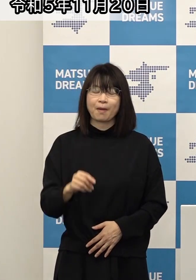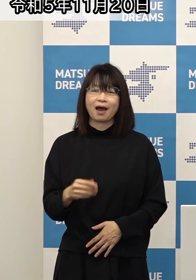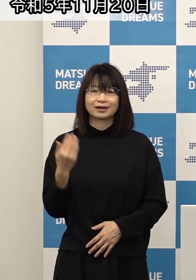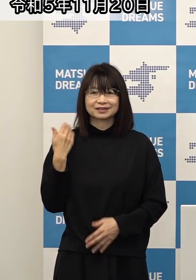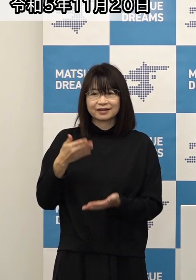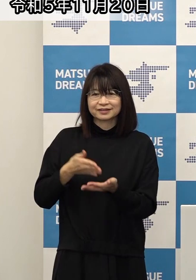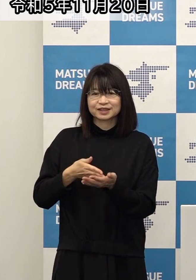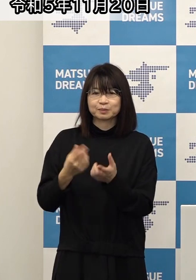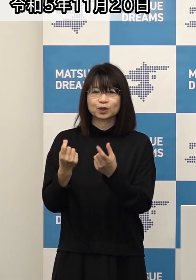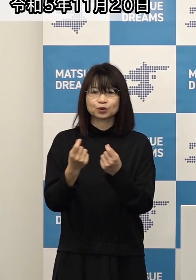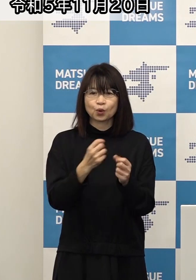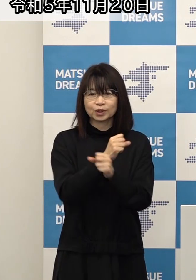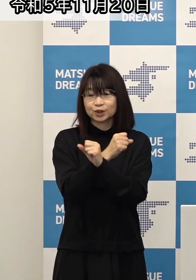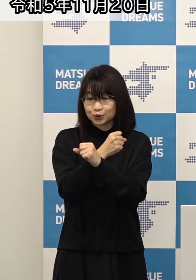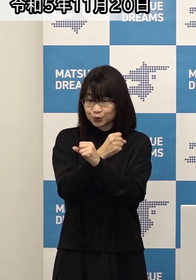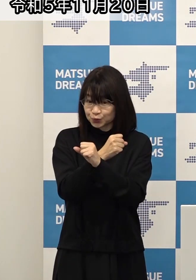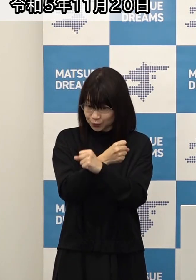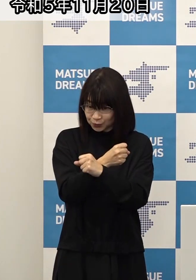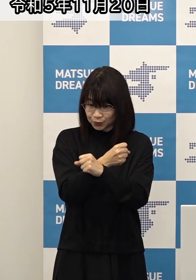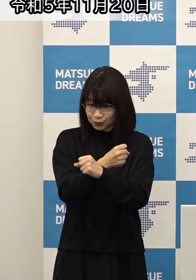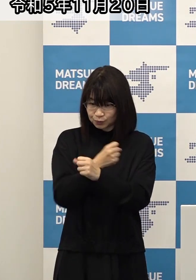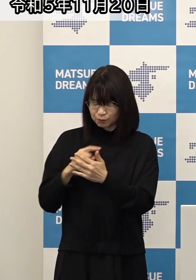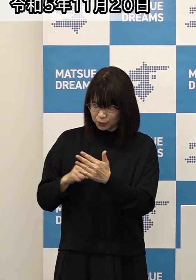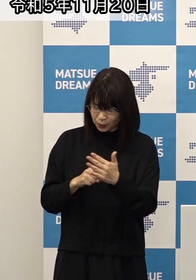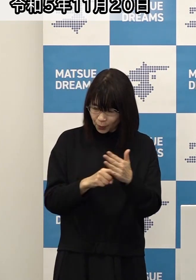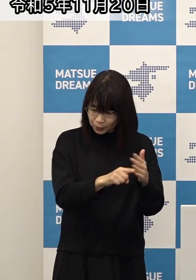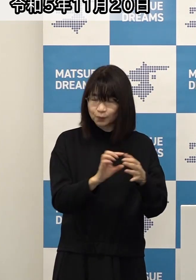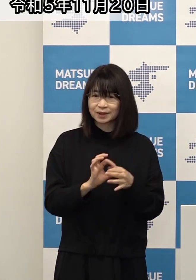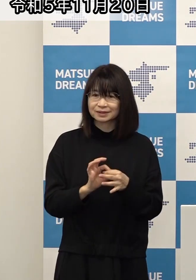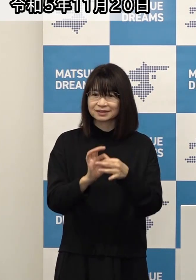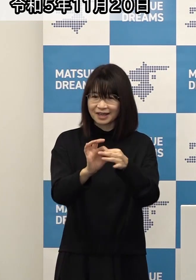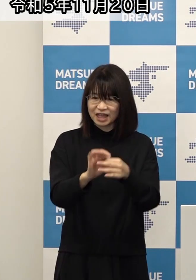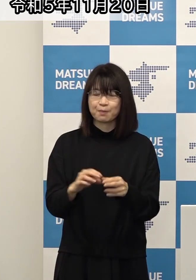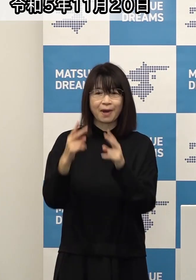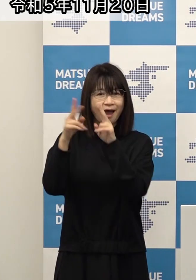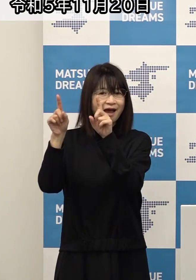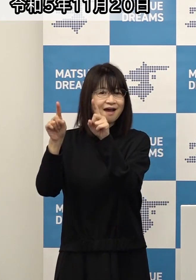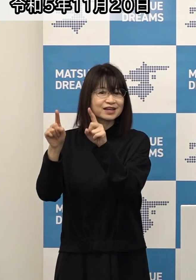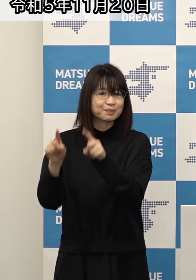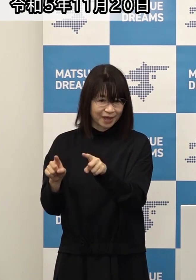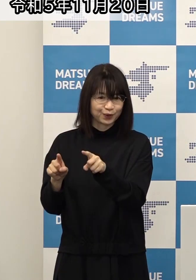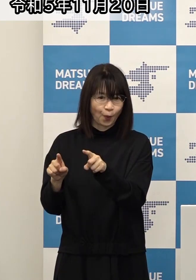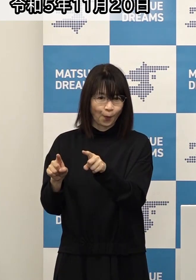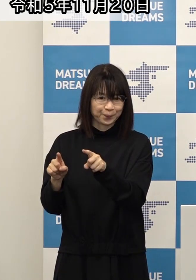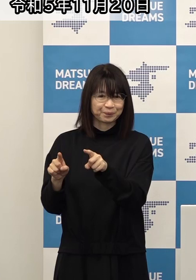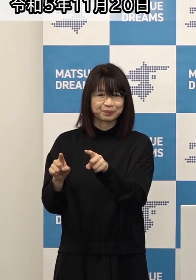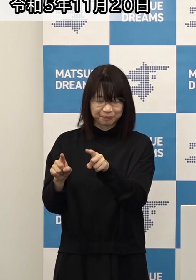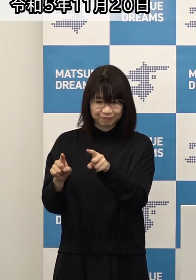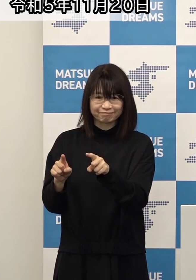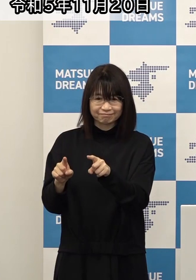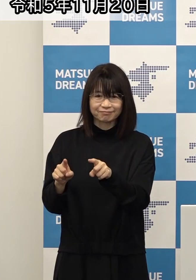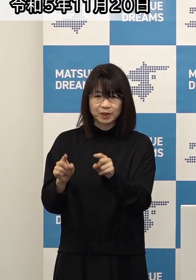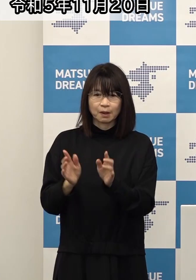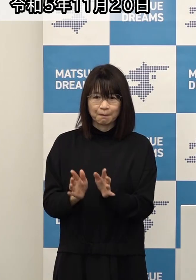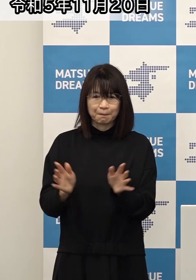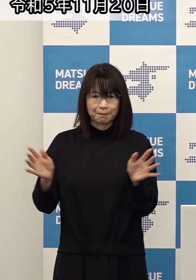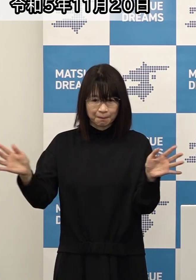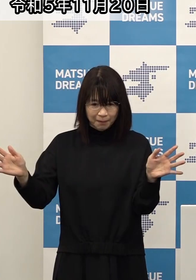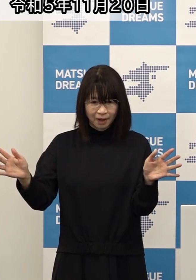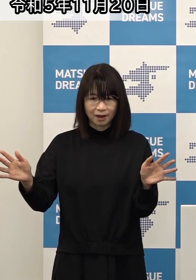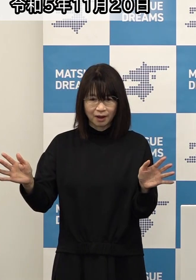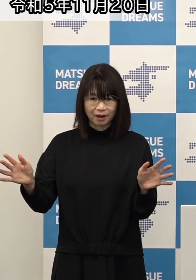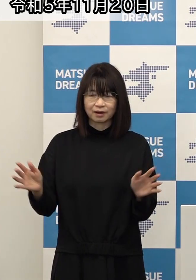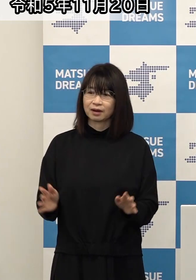ね、イベント等の開催、市民の皆さんに使っていただきやすい新庁舎、開けた新庁舎というのを作っていきたいと思っております